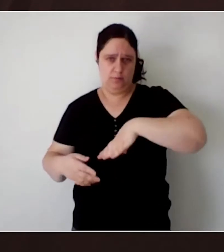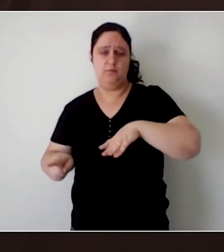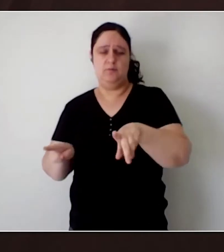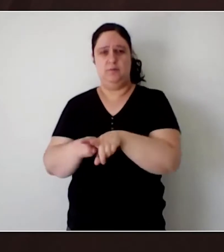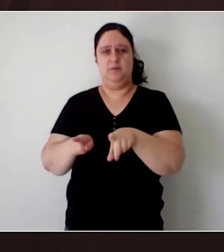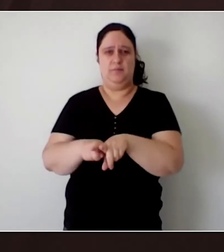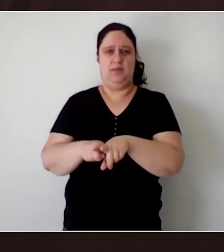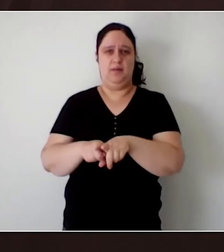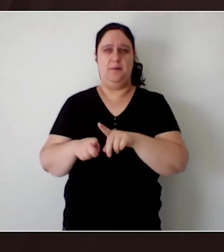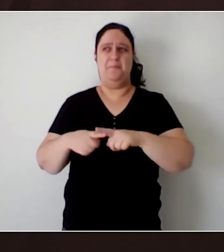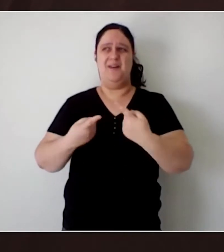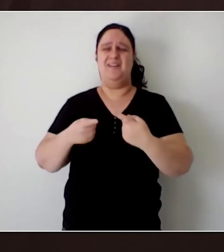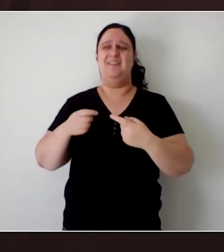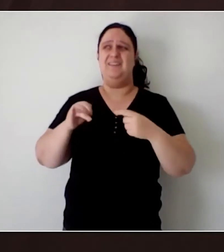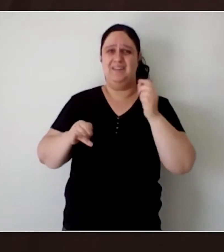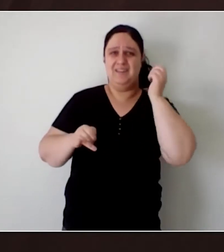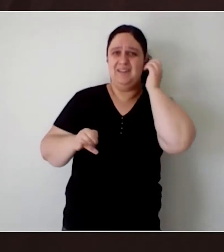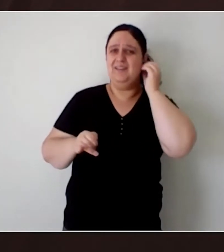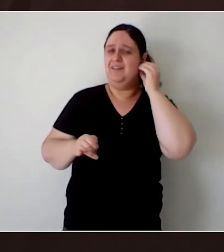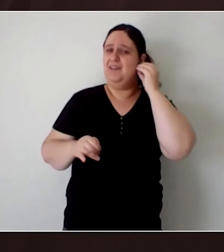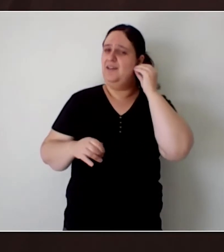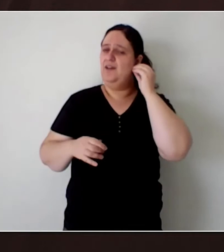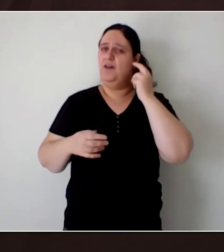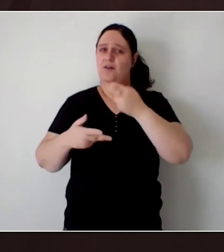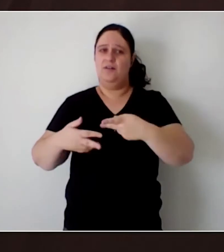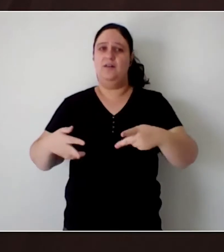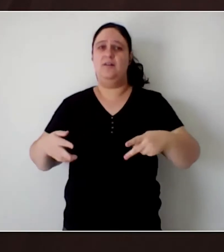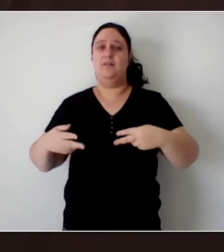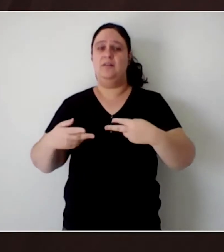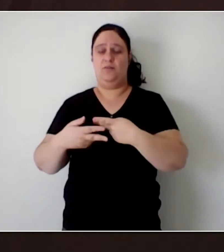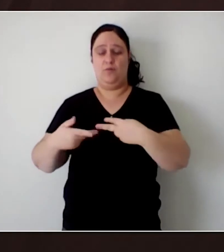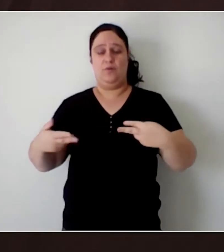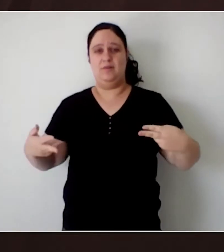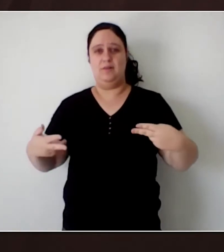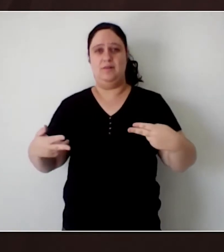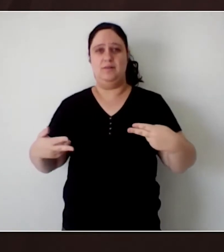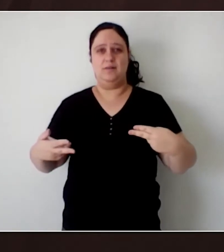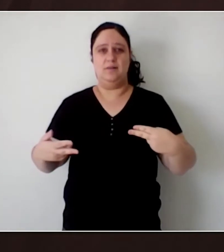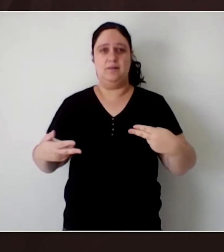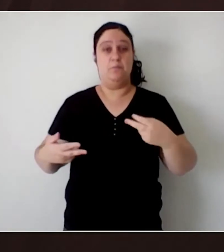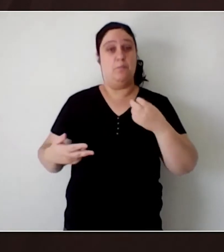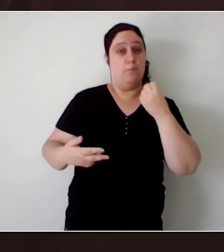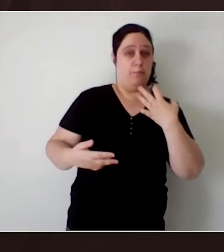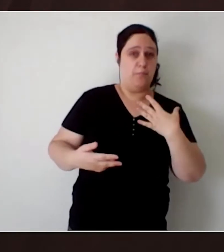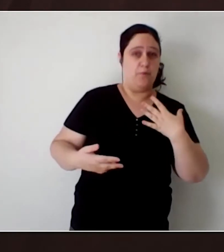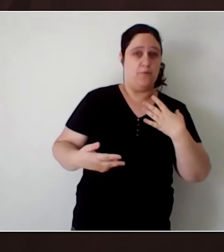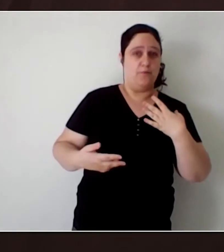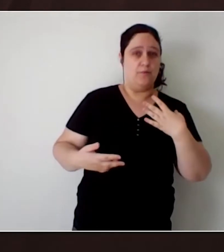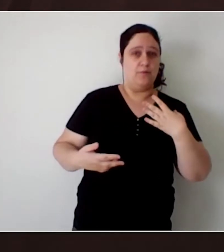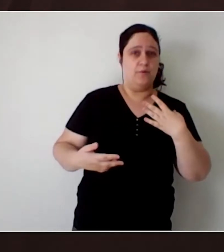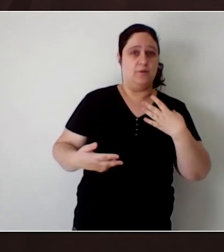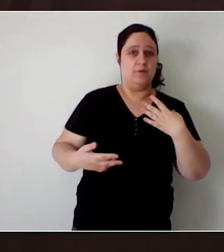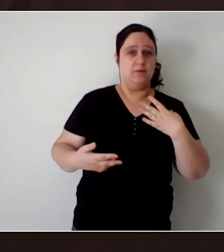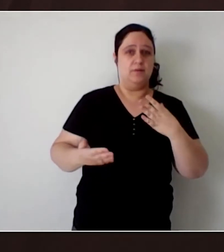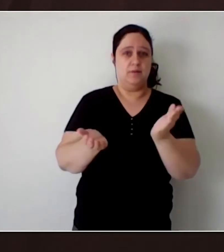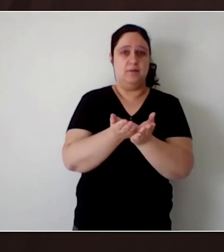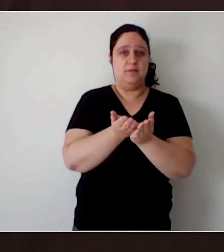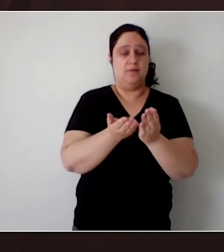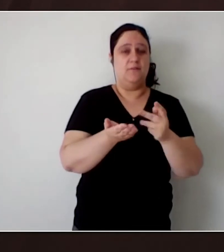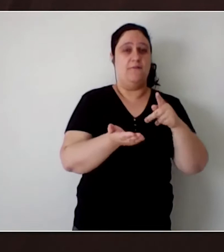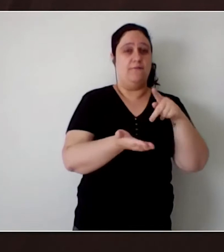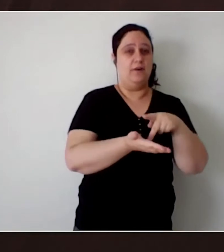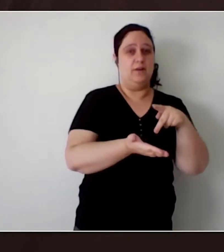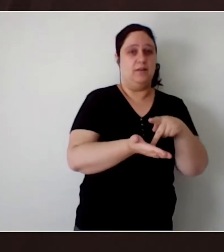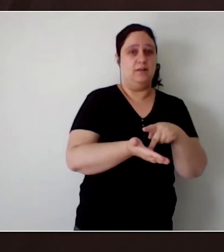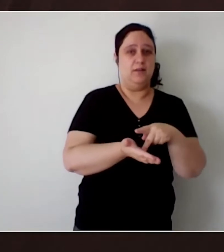como os vasos para honra são os verdadeiros cristãos e os para desonras os falsos cristãos, então não precisaria do versículo